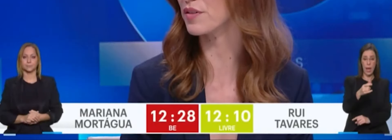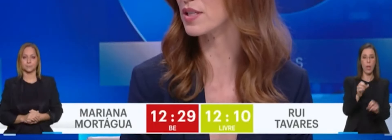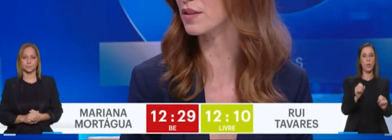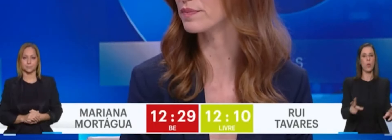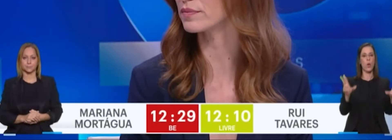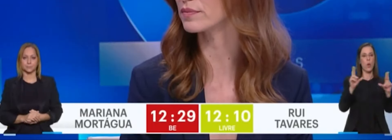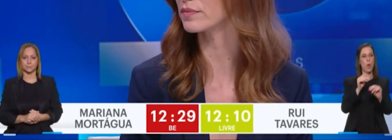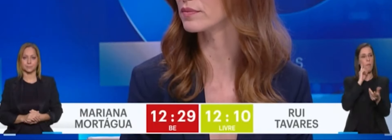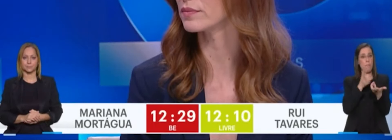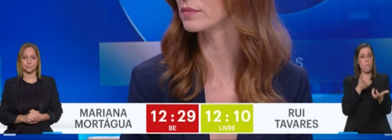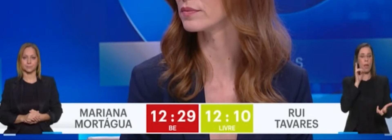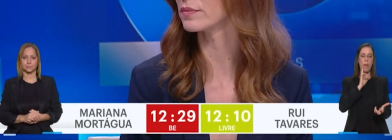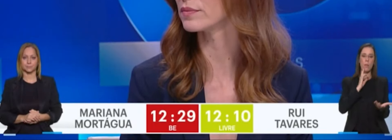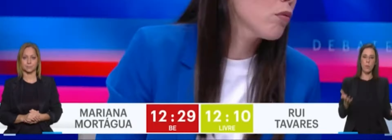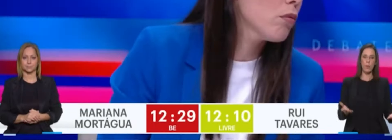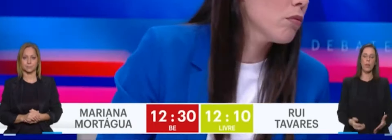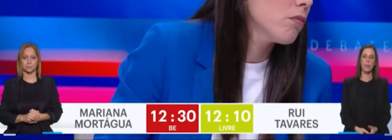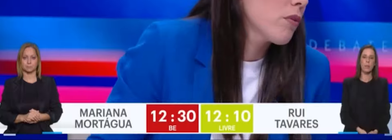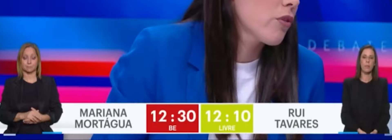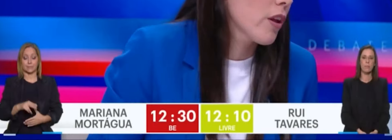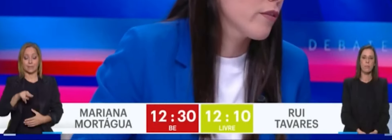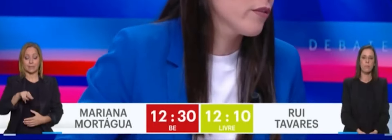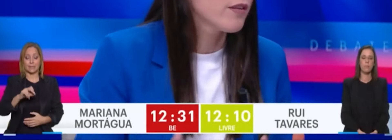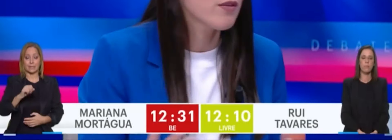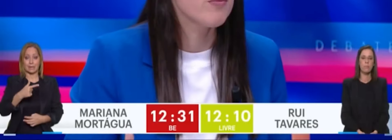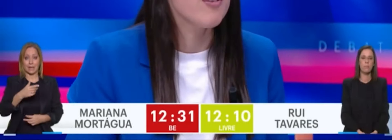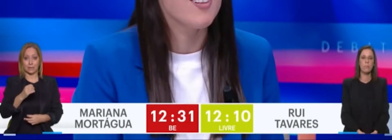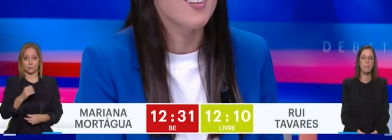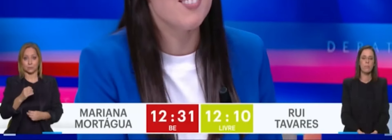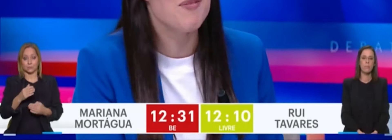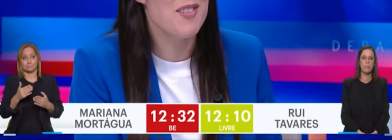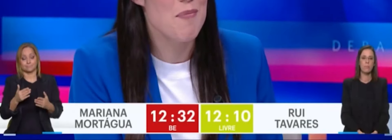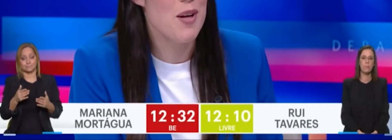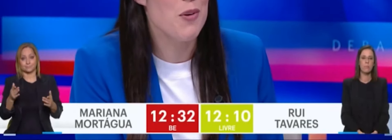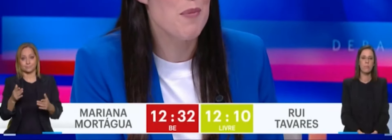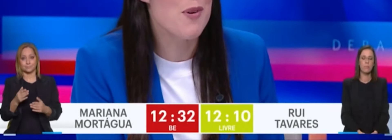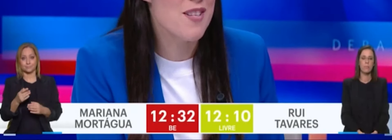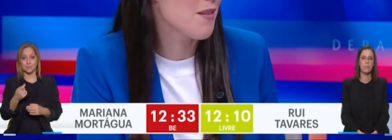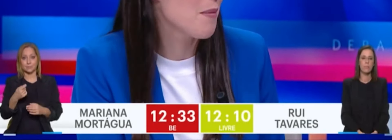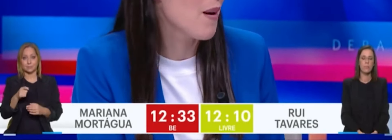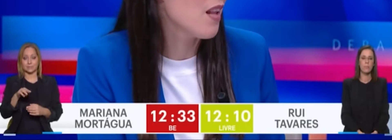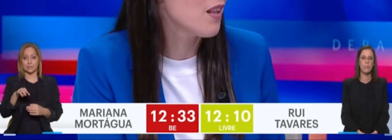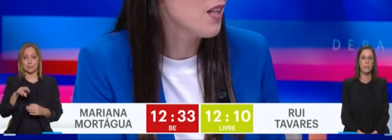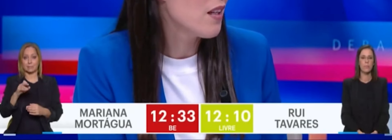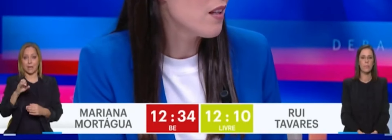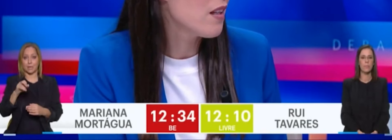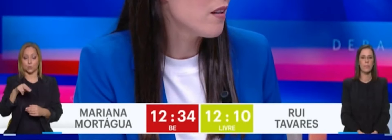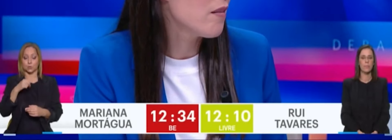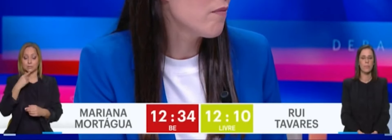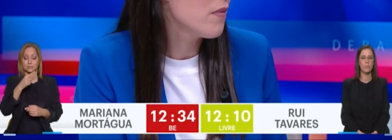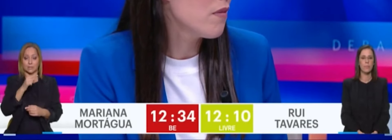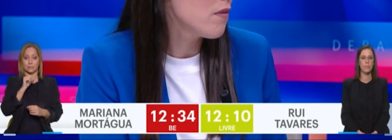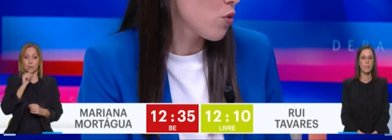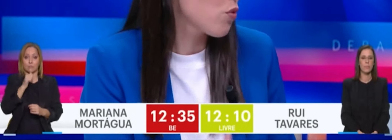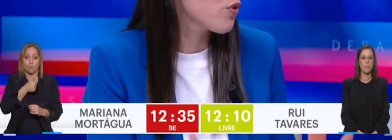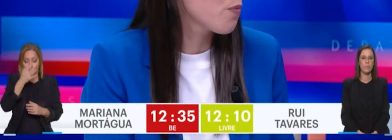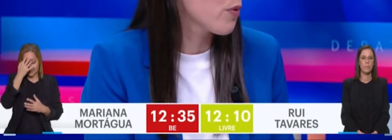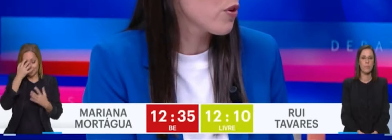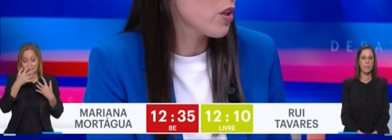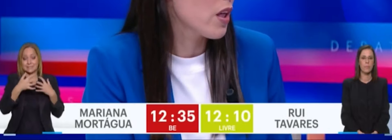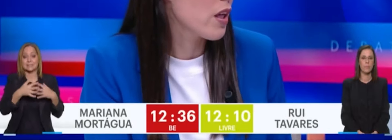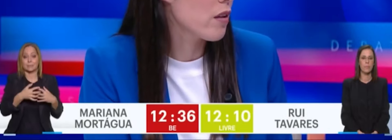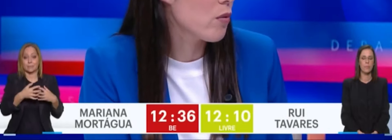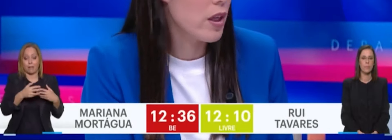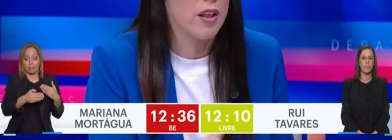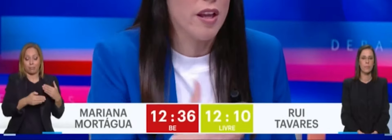nova relevância não é óbvio que a Nato que estava Como dizia o presidente macron em morte cerebral eh surge